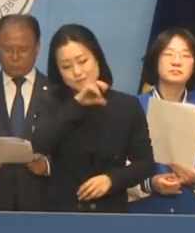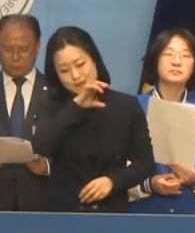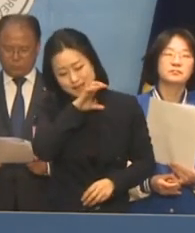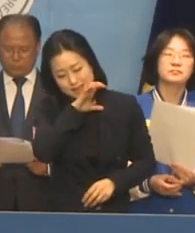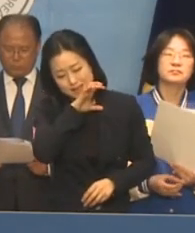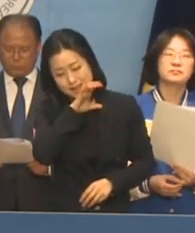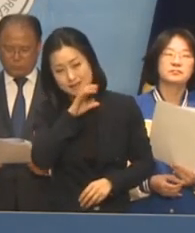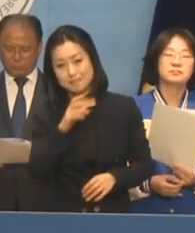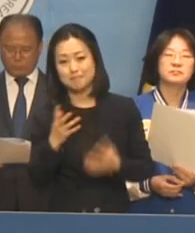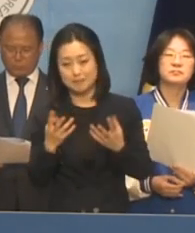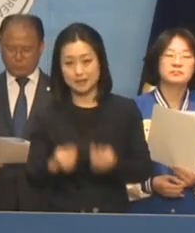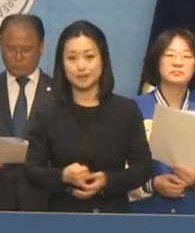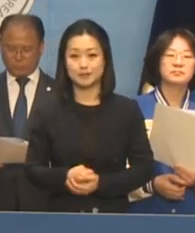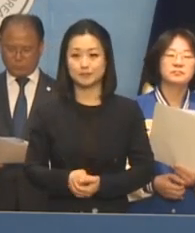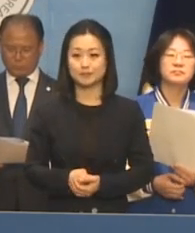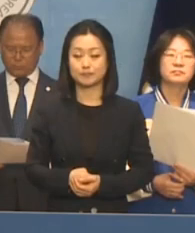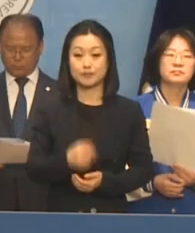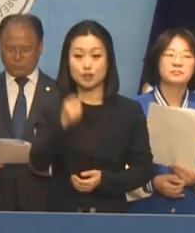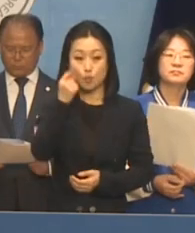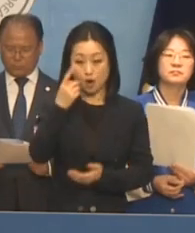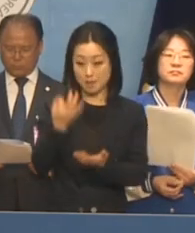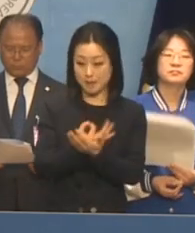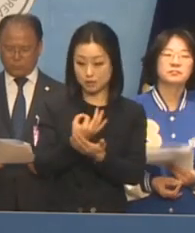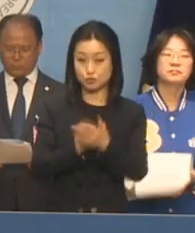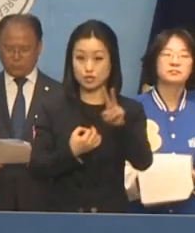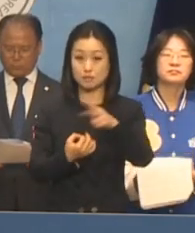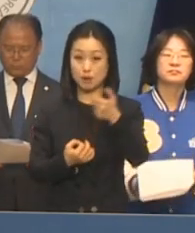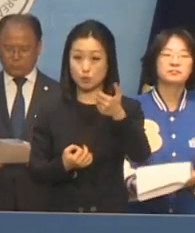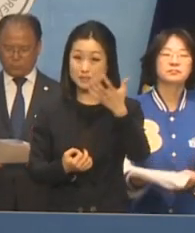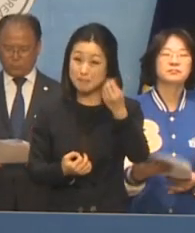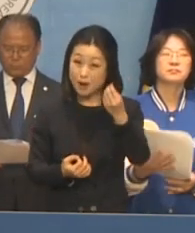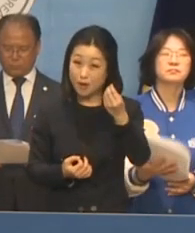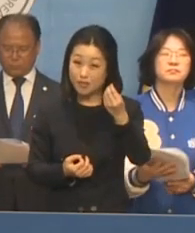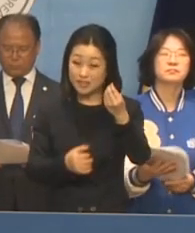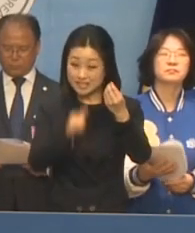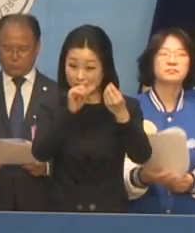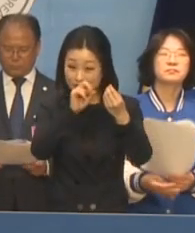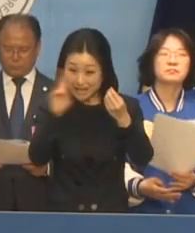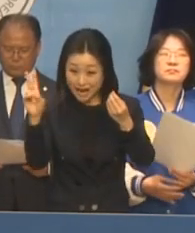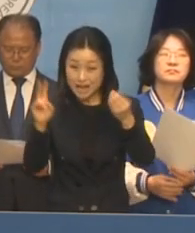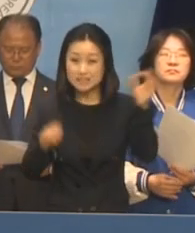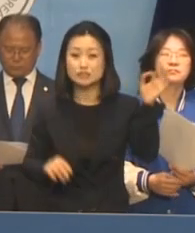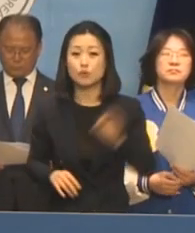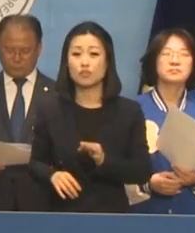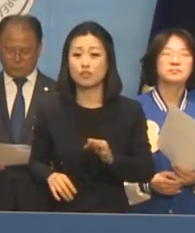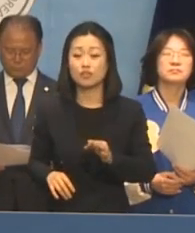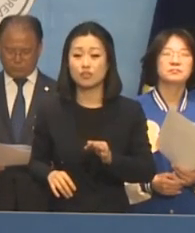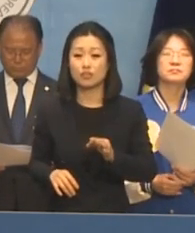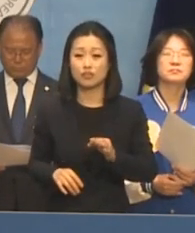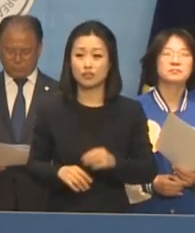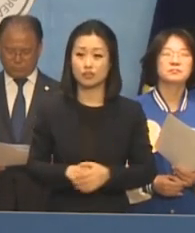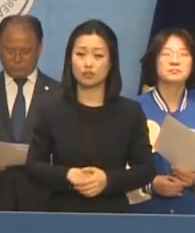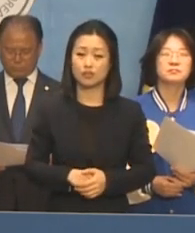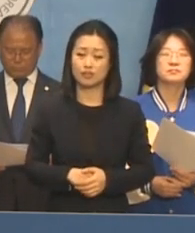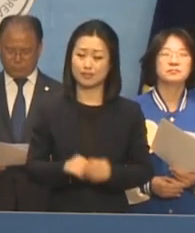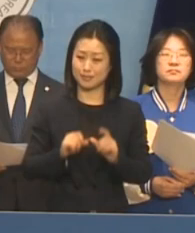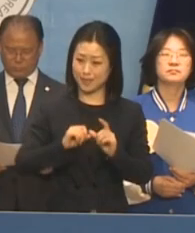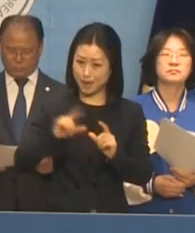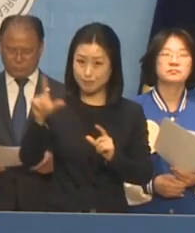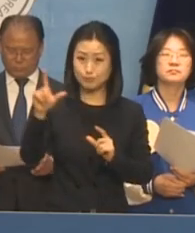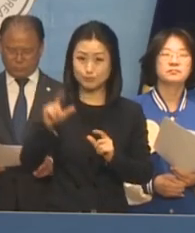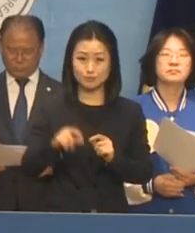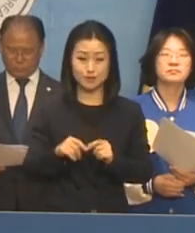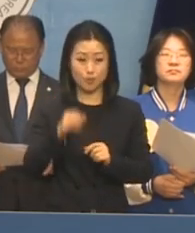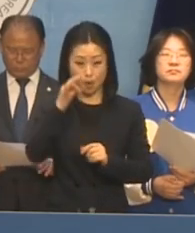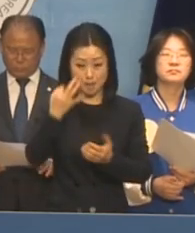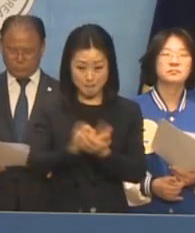한가득입니다 월 매출이 250만 원에 가해야 지원을 받을 수 있다는 대부분의 업종은